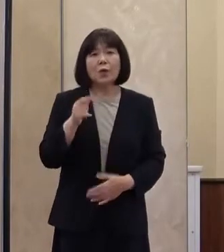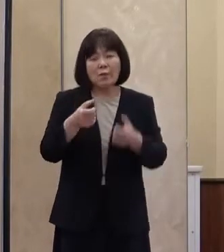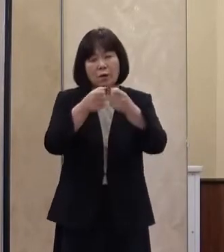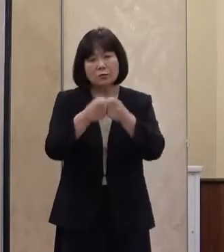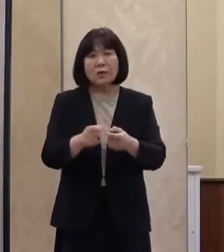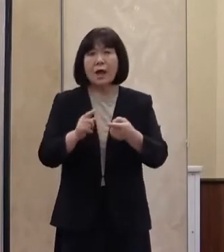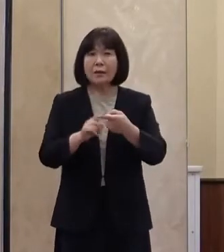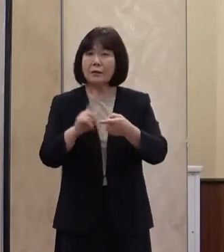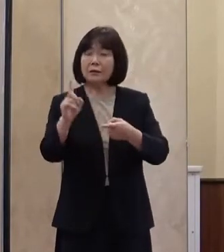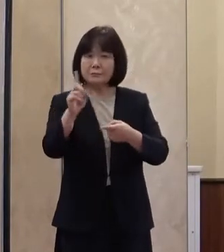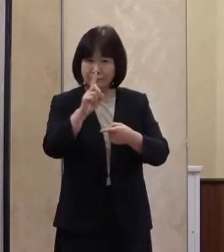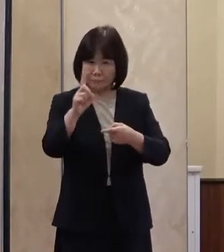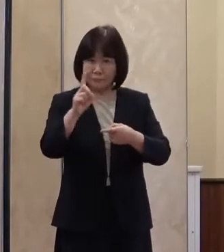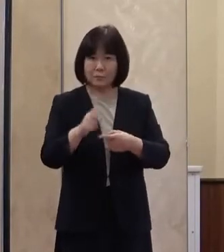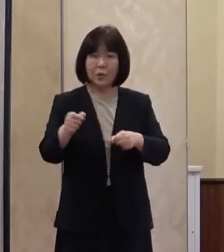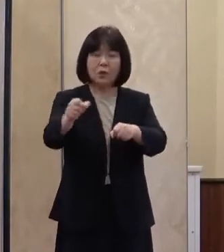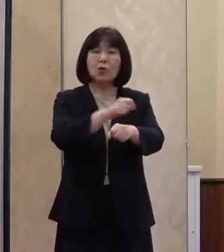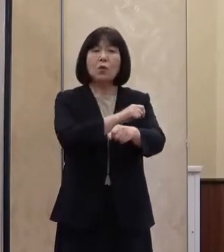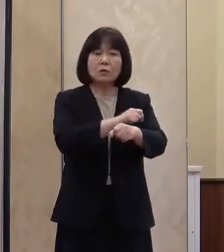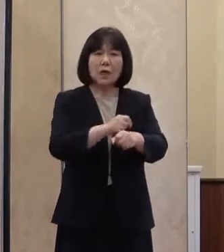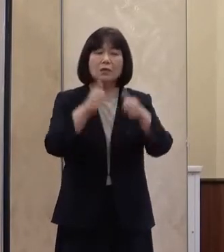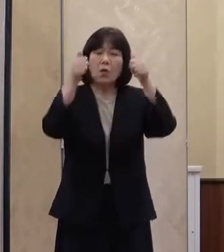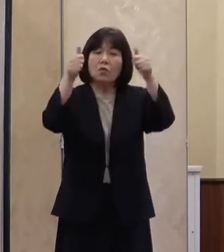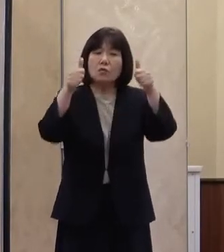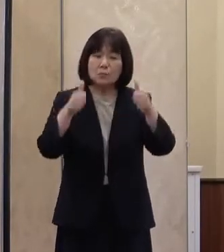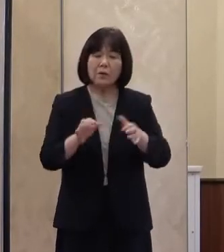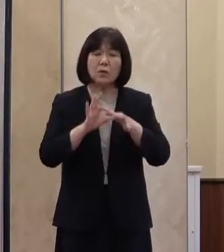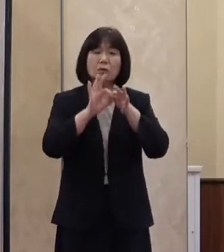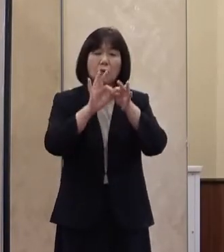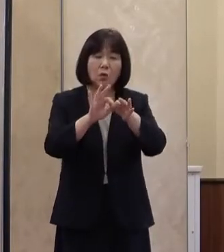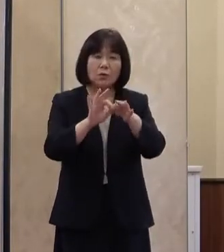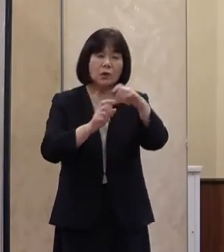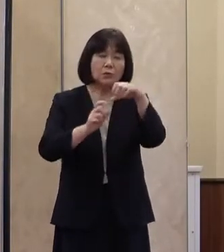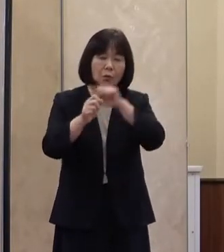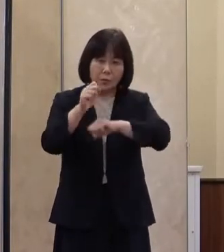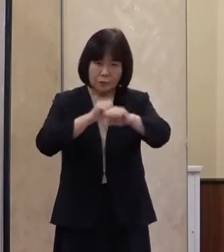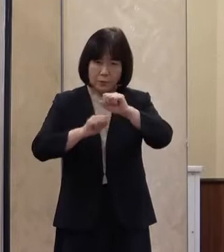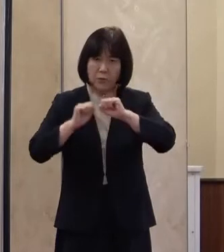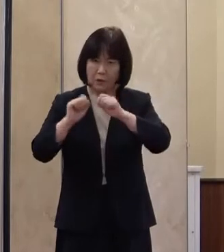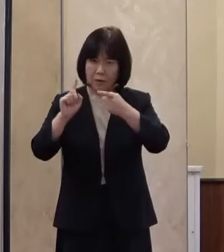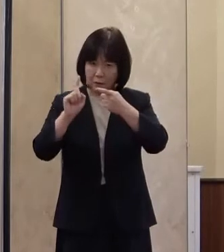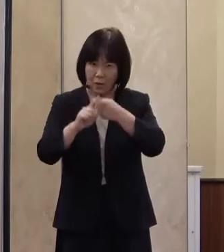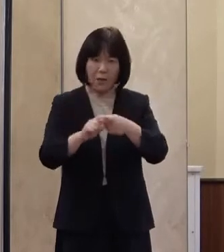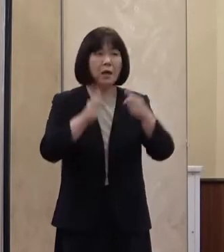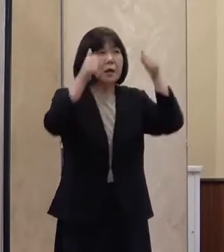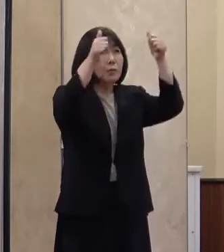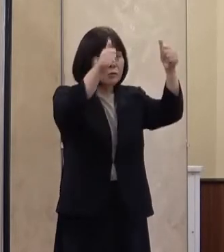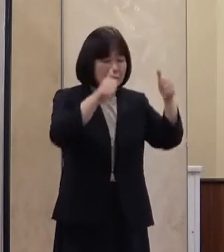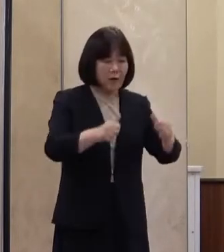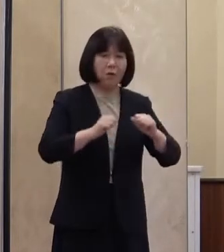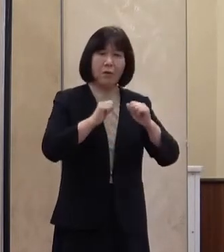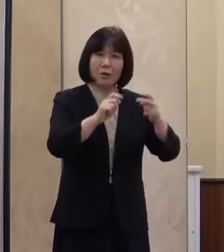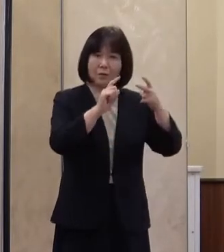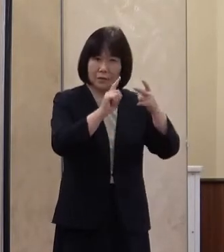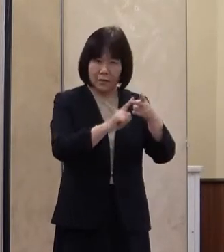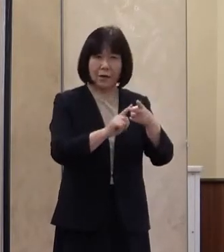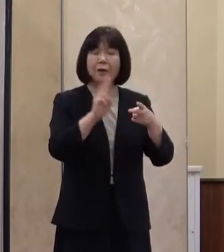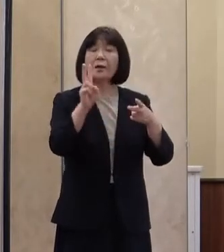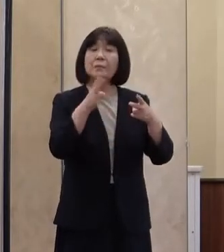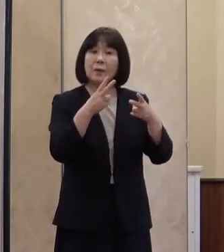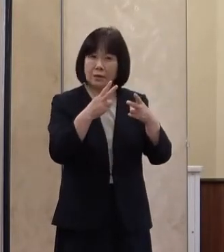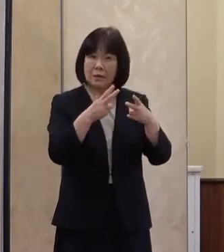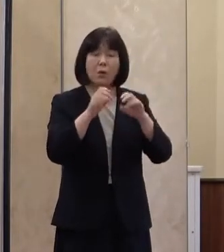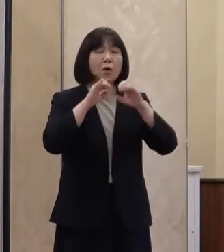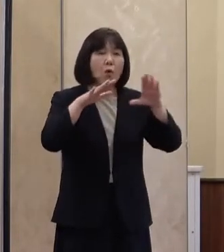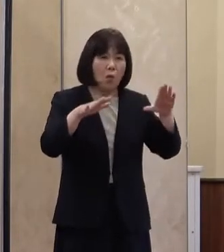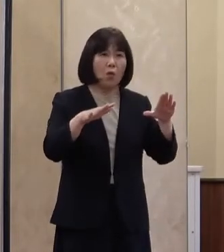体的には、特設のホームページを通じた取り組みをはじめとして、ポスターによる掲示であったり、あるいはその広